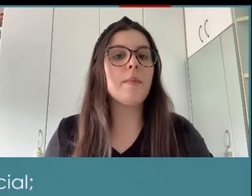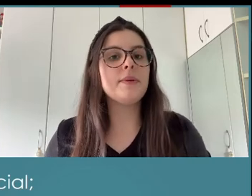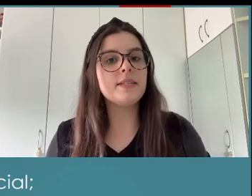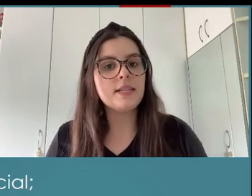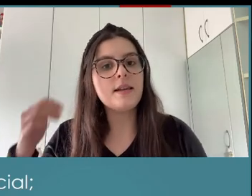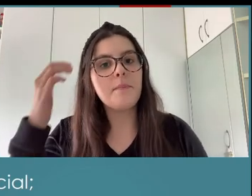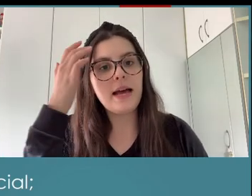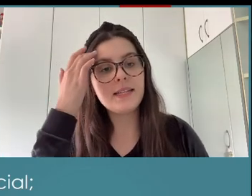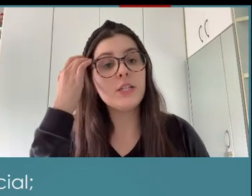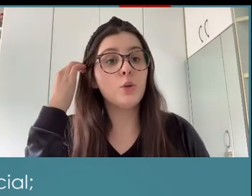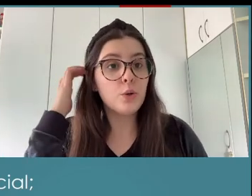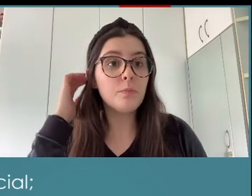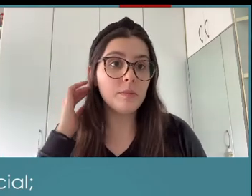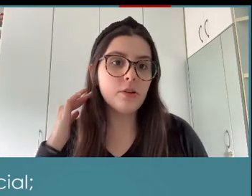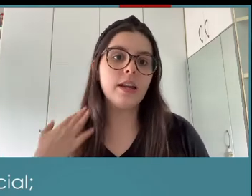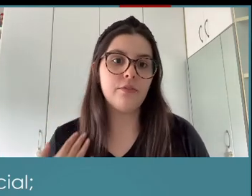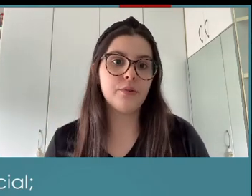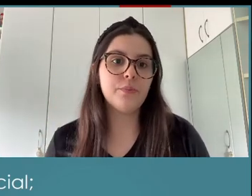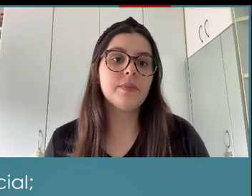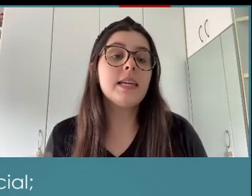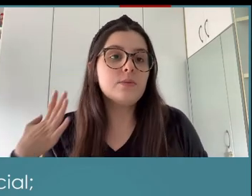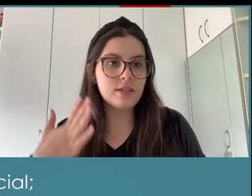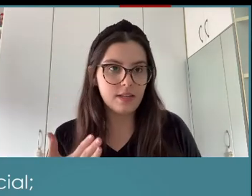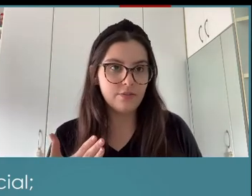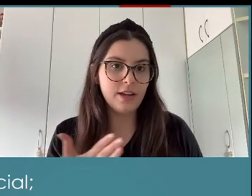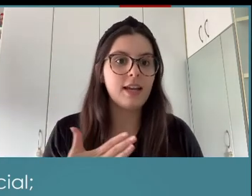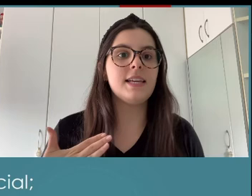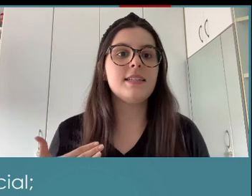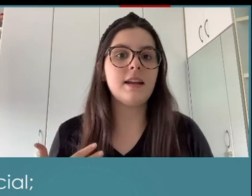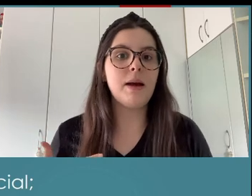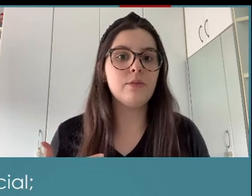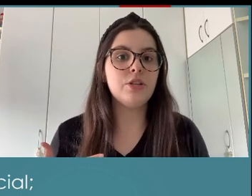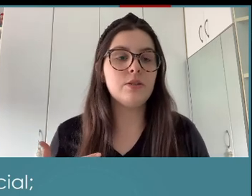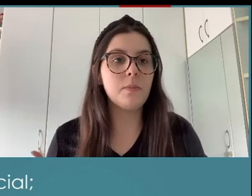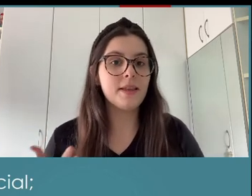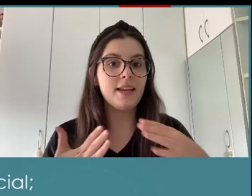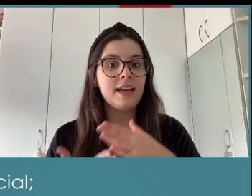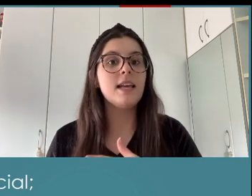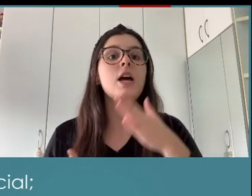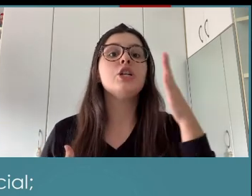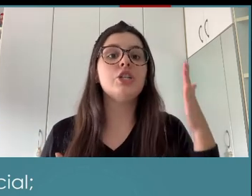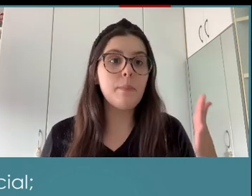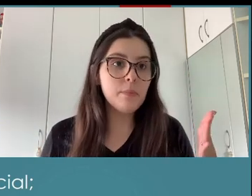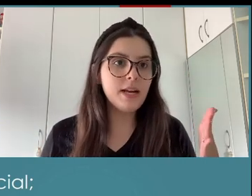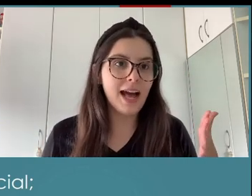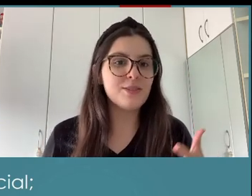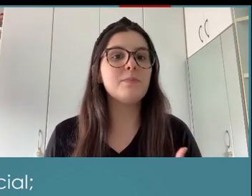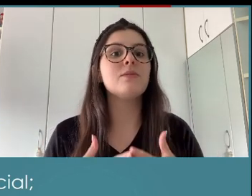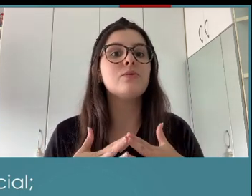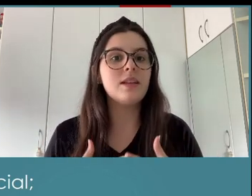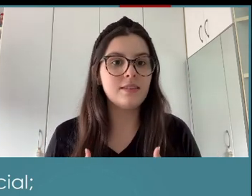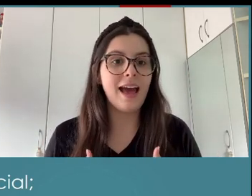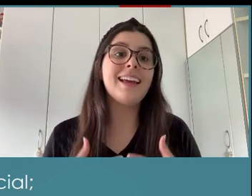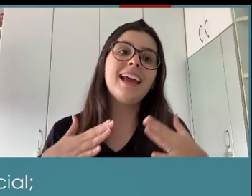é uma pesquisa básica de cunho bibliográfico. Isso significa que esse trabalho utilizou materiais já publicados